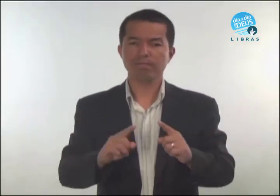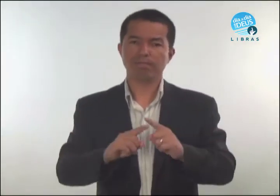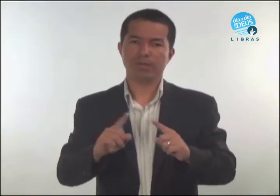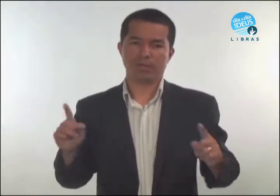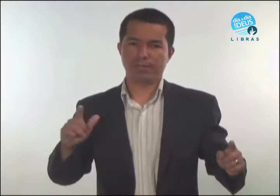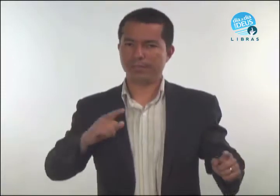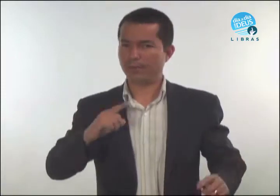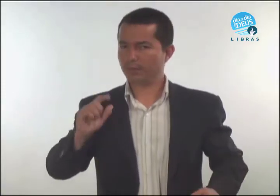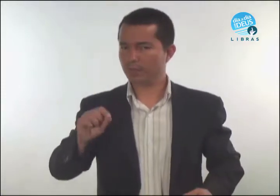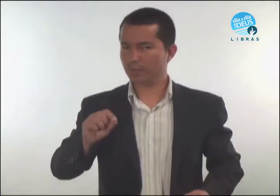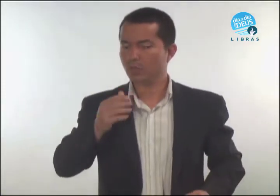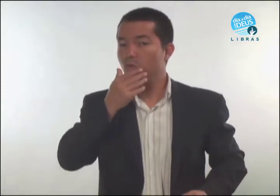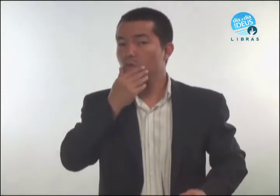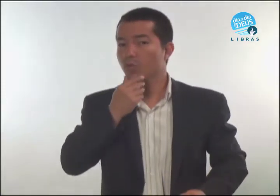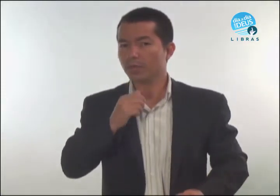ouve a voz de Satanás.